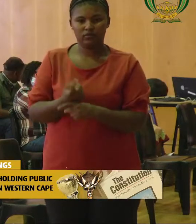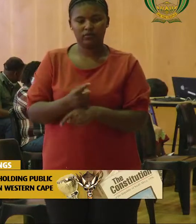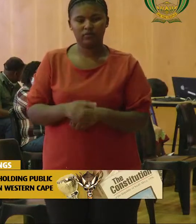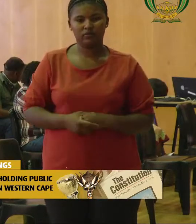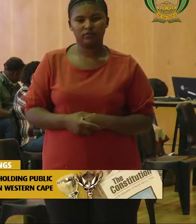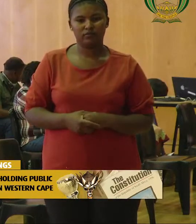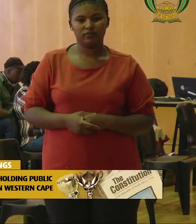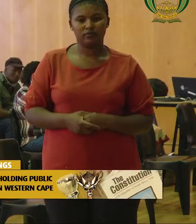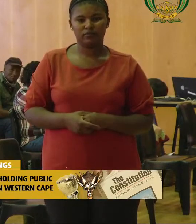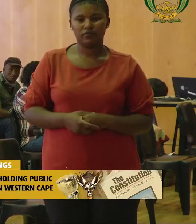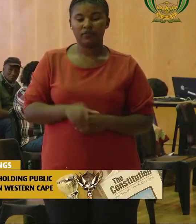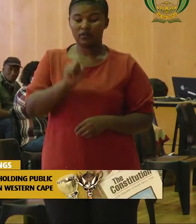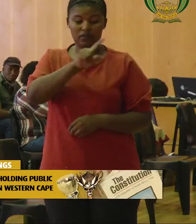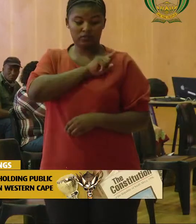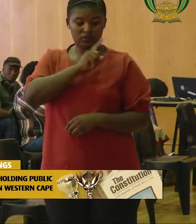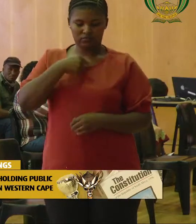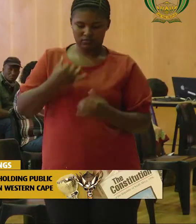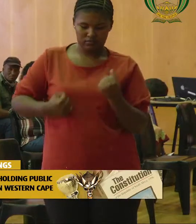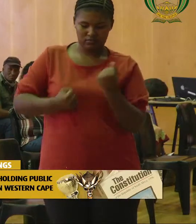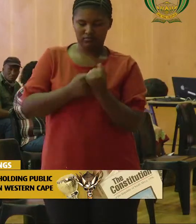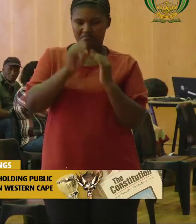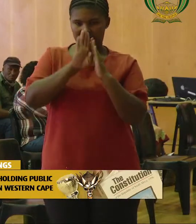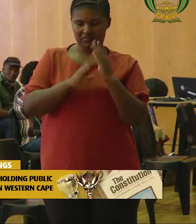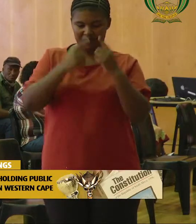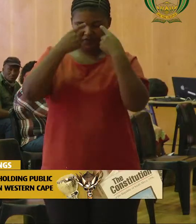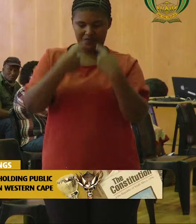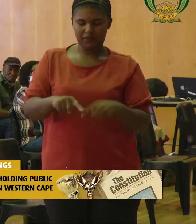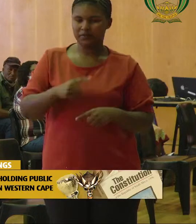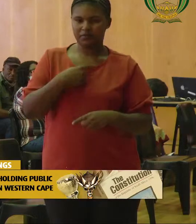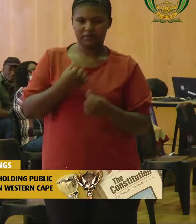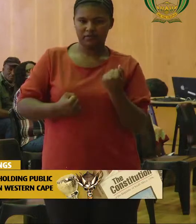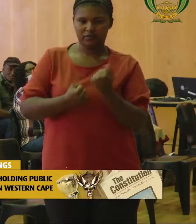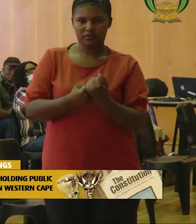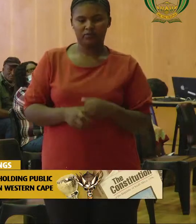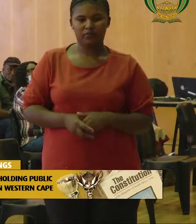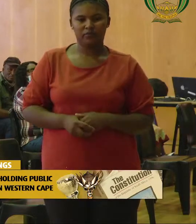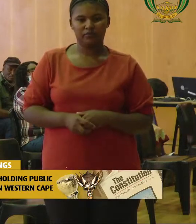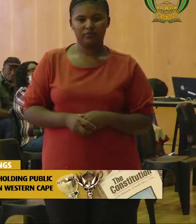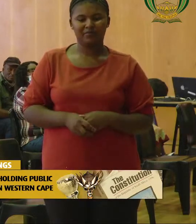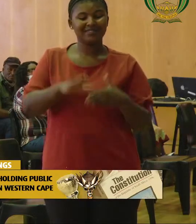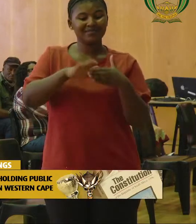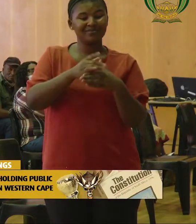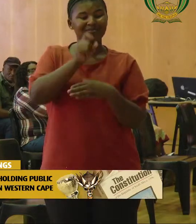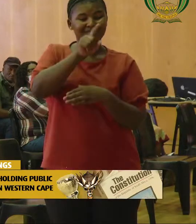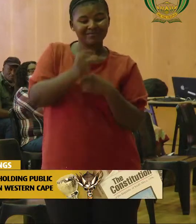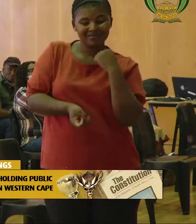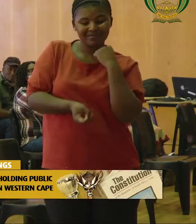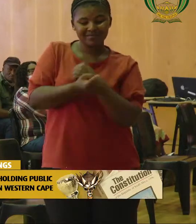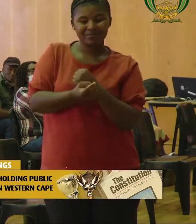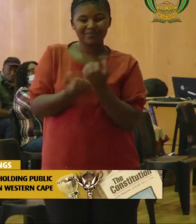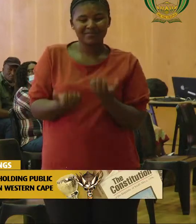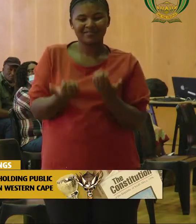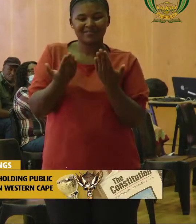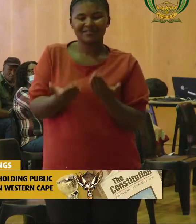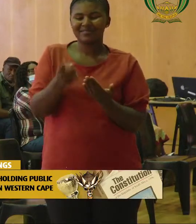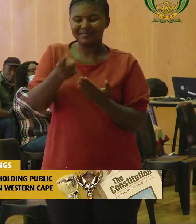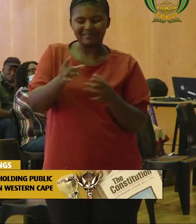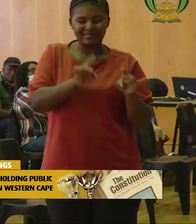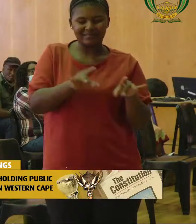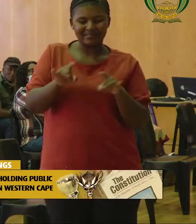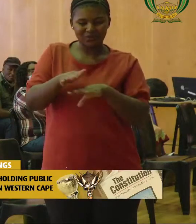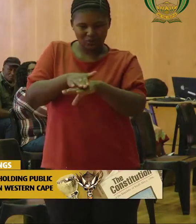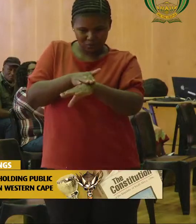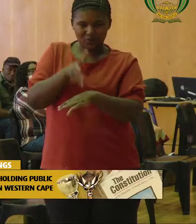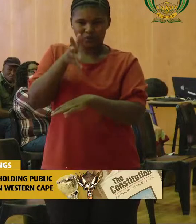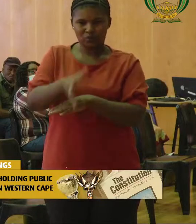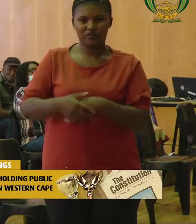En daarom support ek dit nie. Want die mandaat of service delivery word nie fulfill